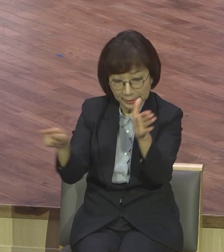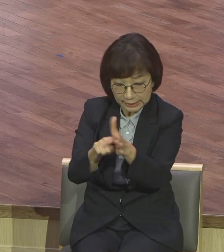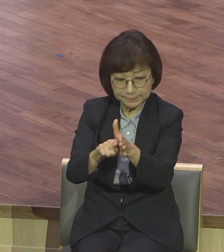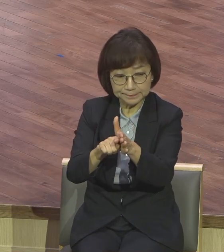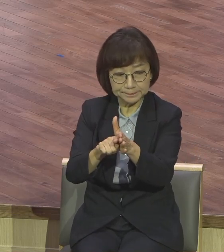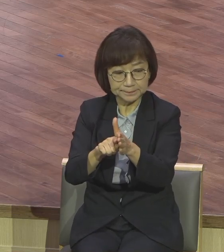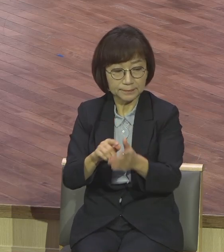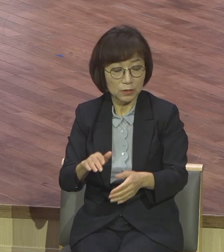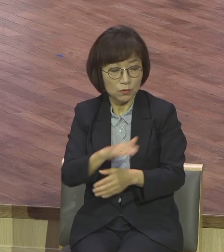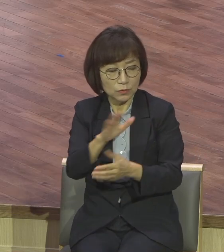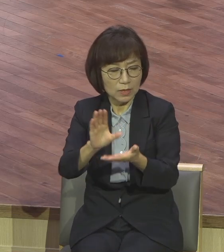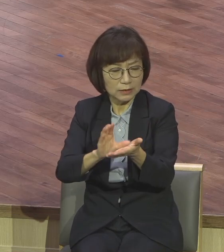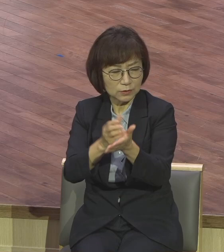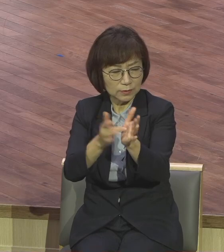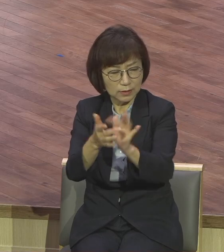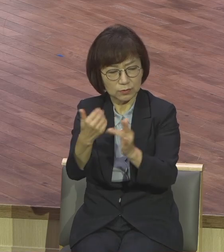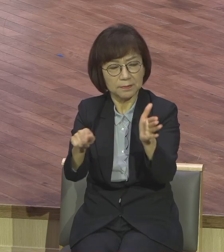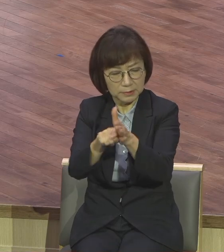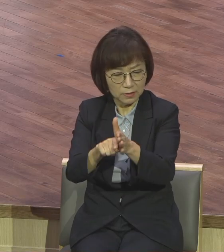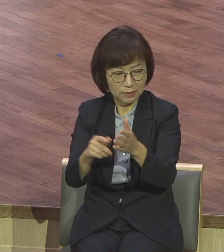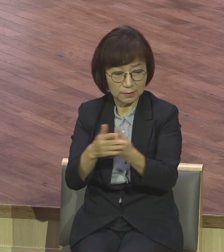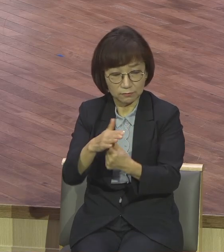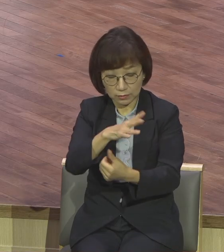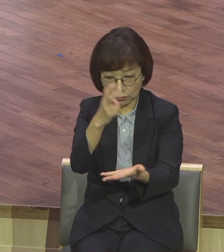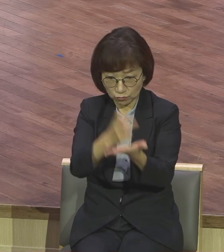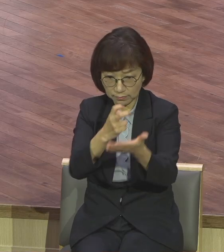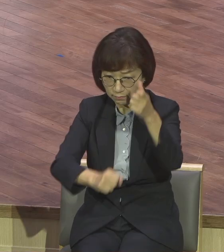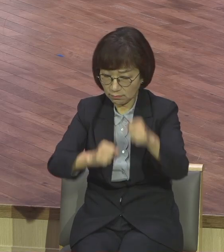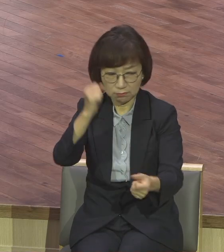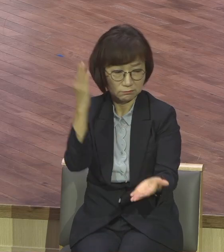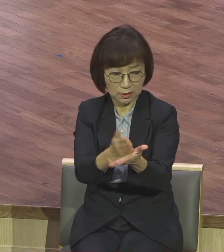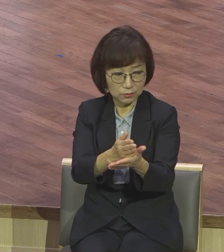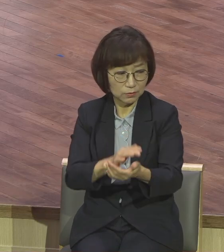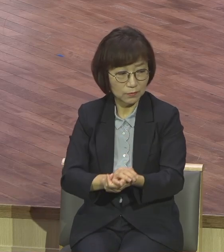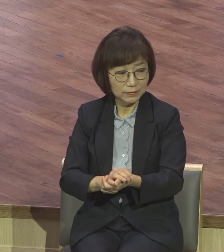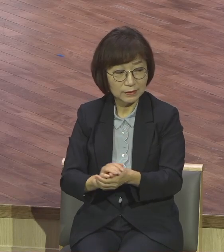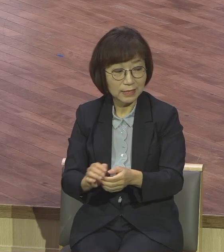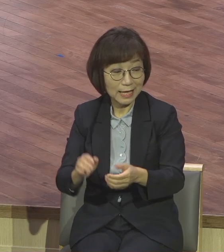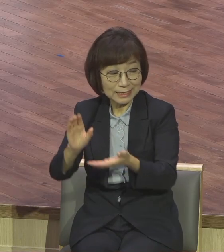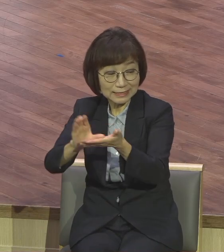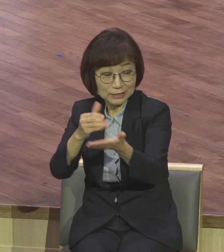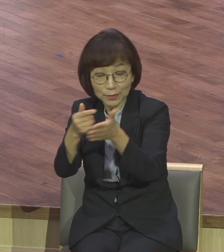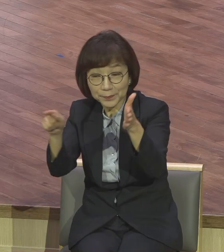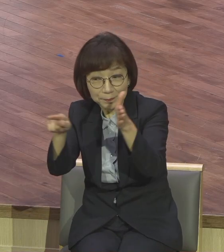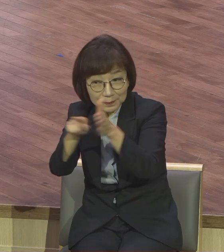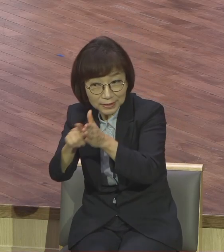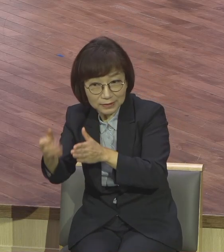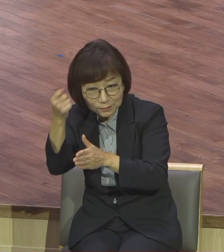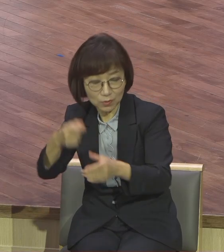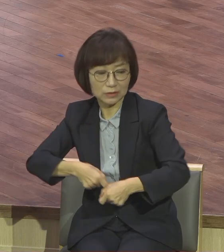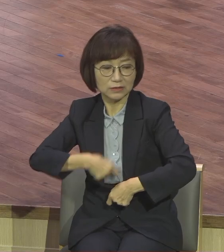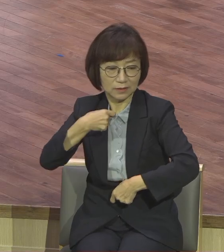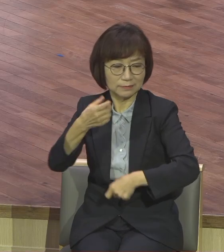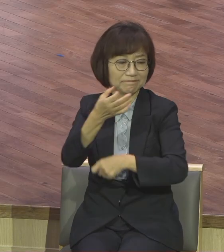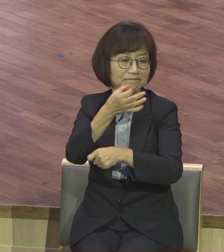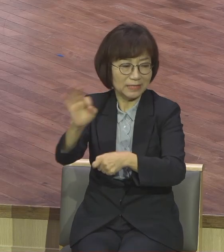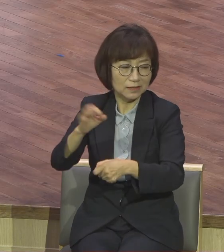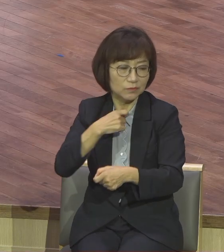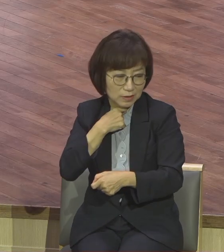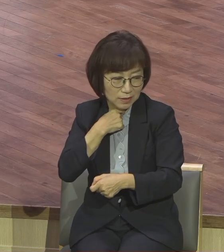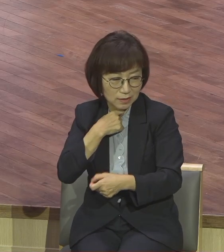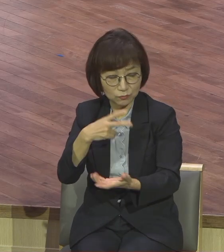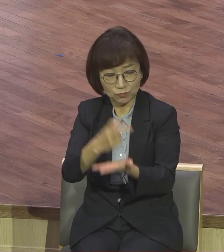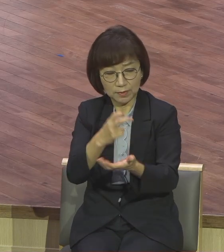줄 알므로 우리도 그리스도 예수를 믿나니 이는 우리가 율법의 행위로서가 아니고 그리스도를 믿음으로써 의롭다함을 얻으려